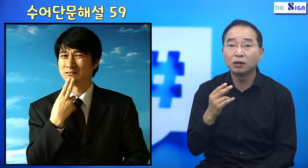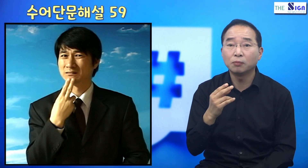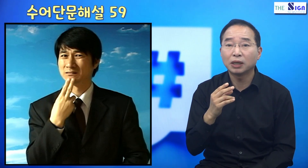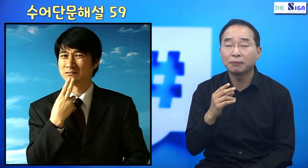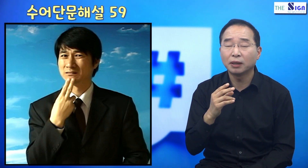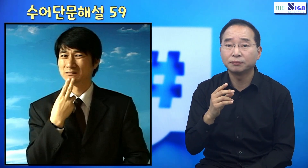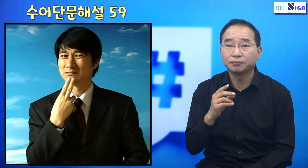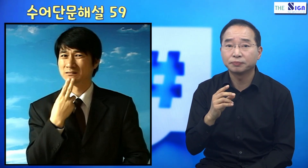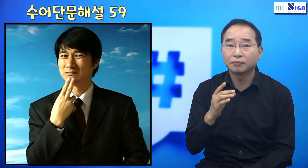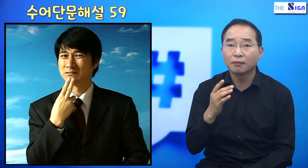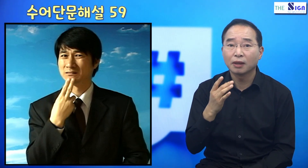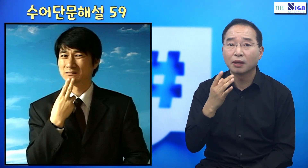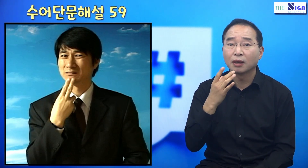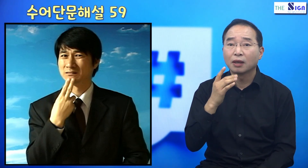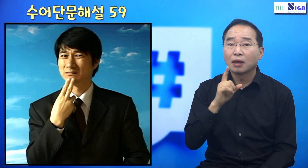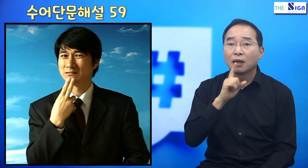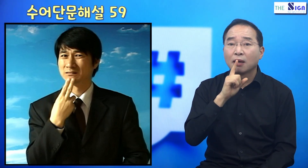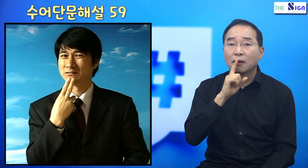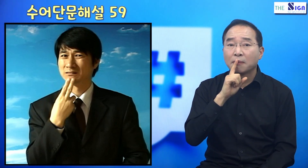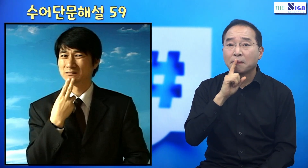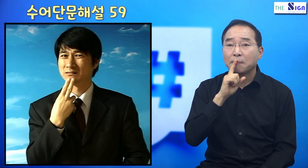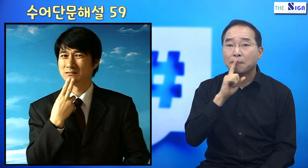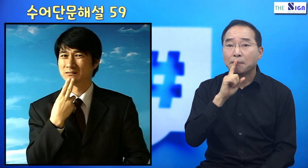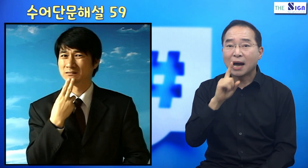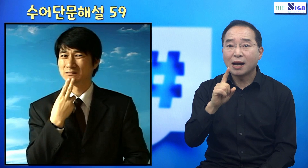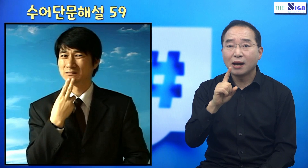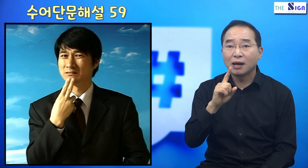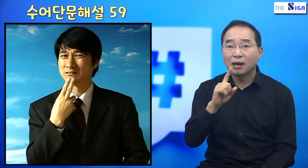자, 이건 뭐냐면